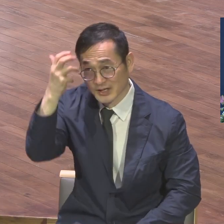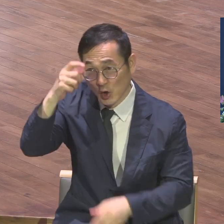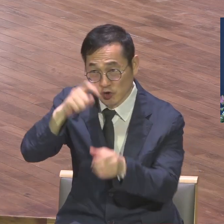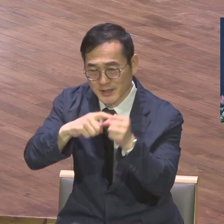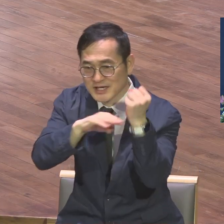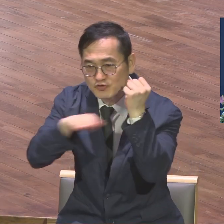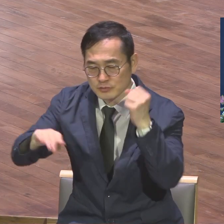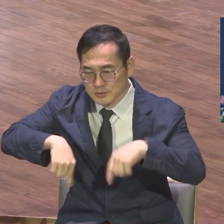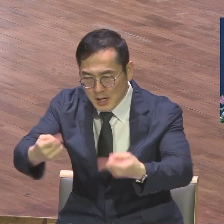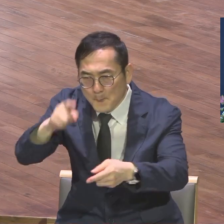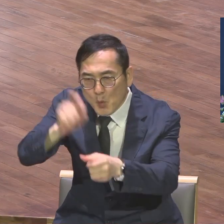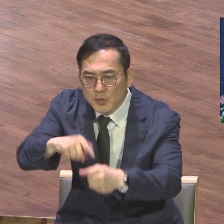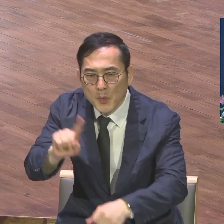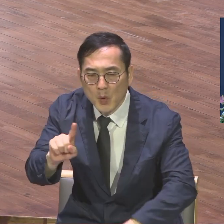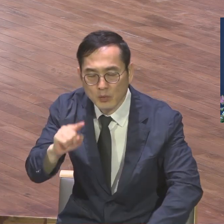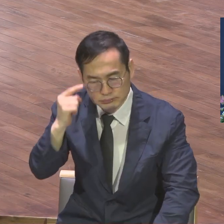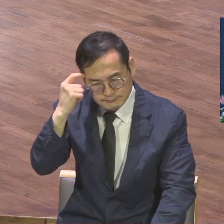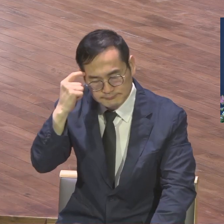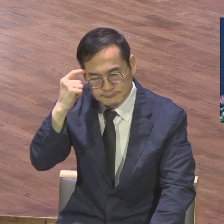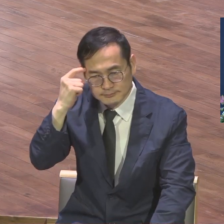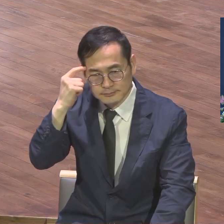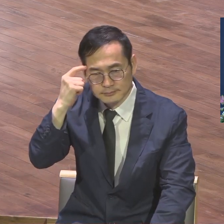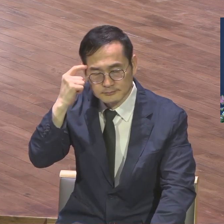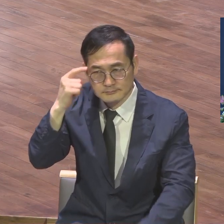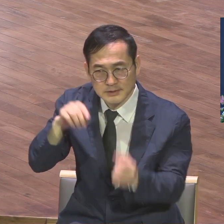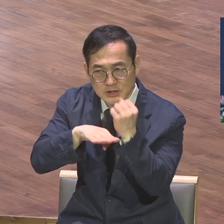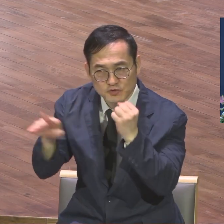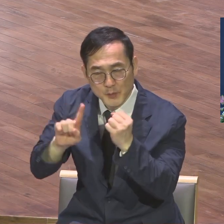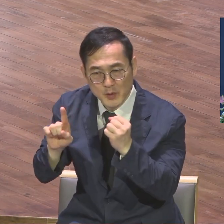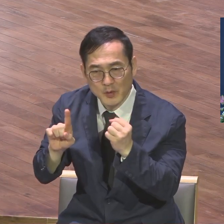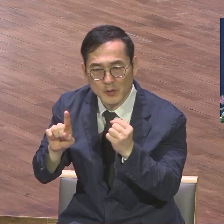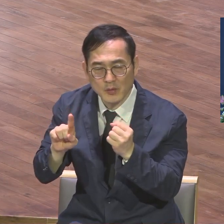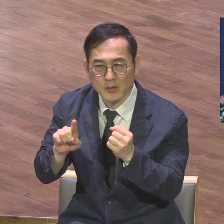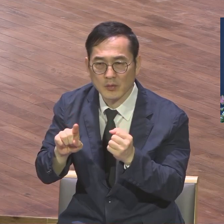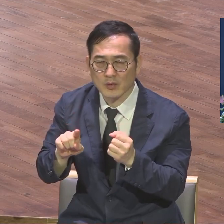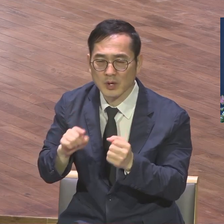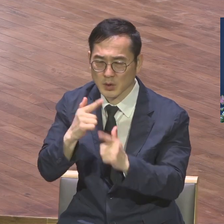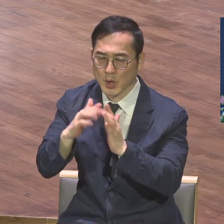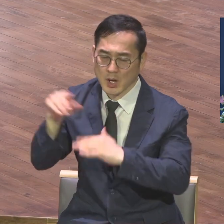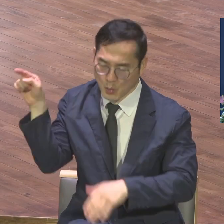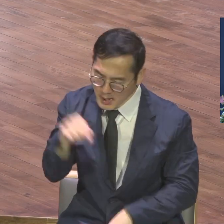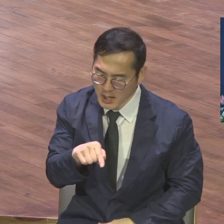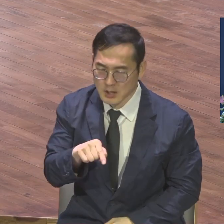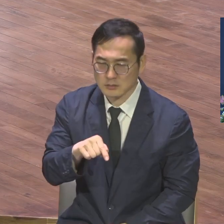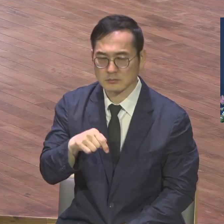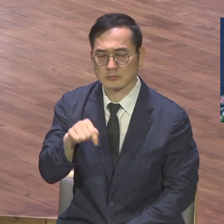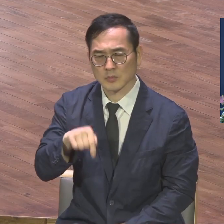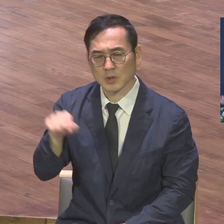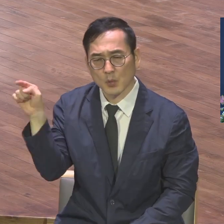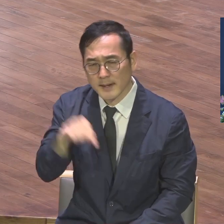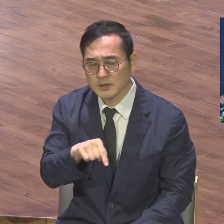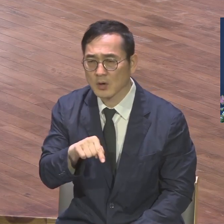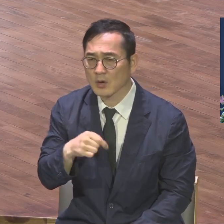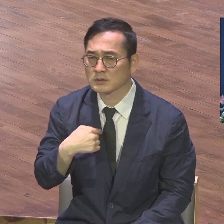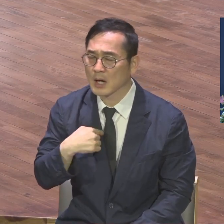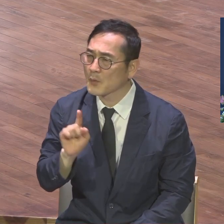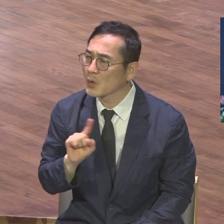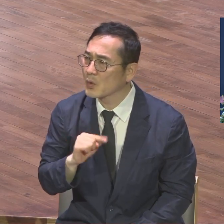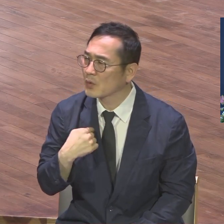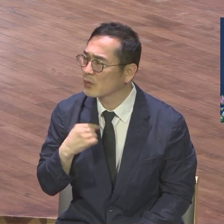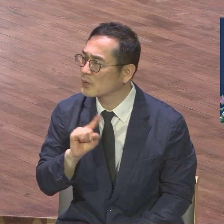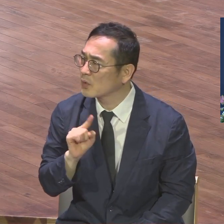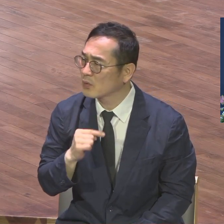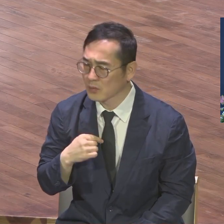것. 내가 육신적으로 삶을 살지만은 하나님 앞에 나오면 영적 기준이 돼야 돼요. 영적 기준. 영적 기준으로 바뀌어져야